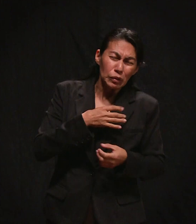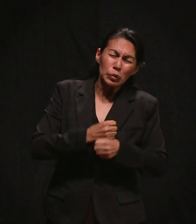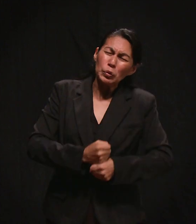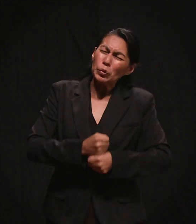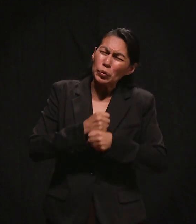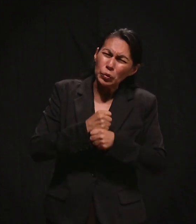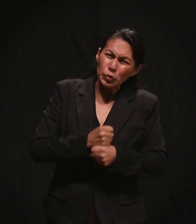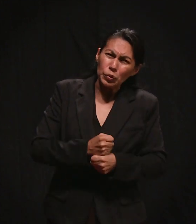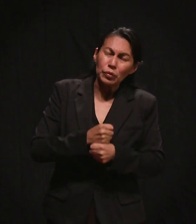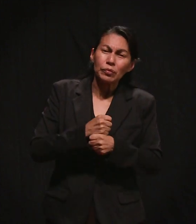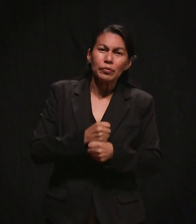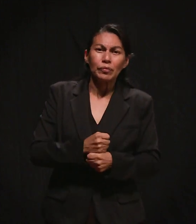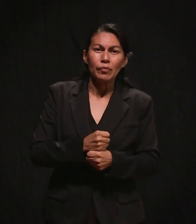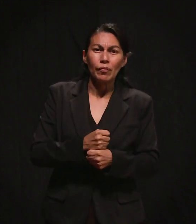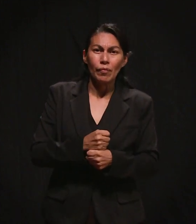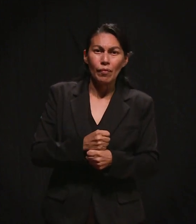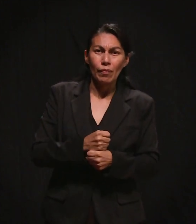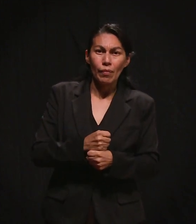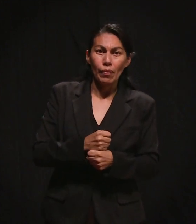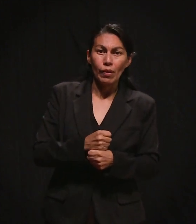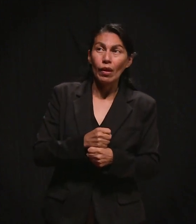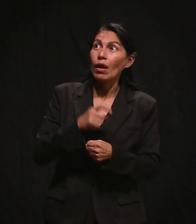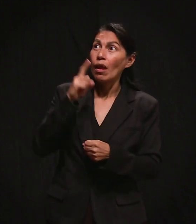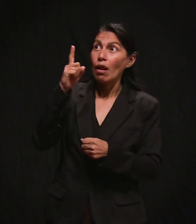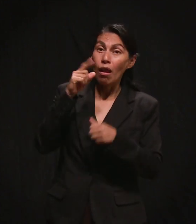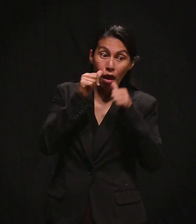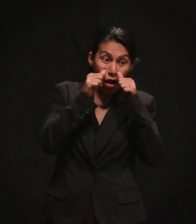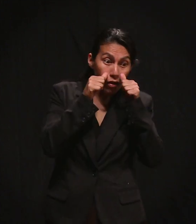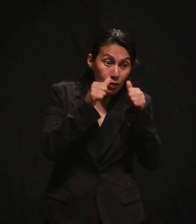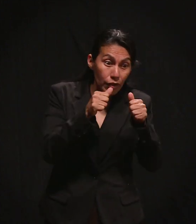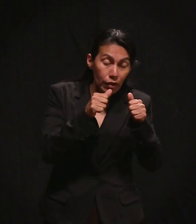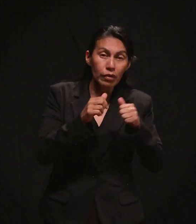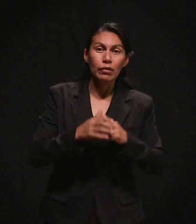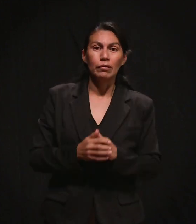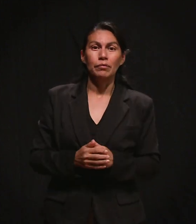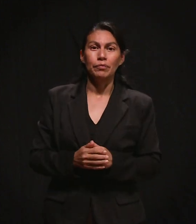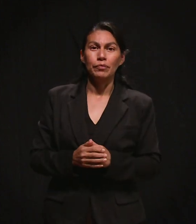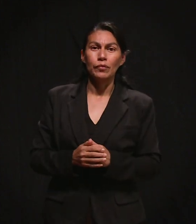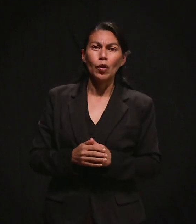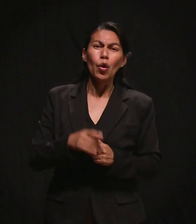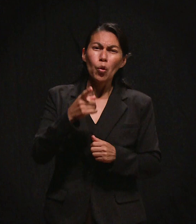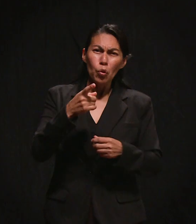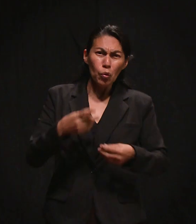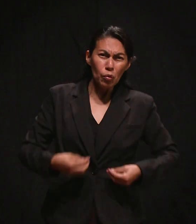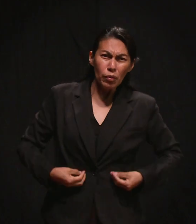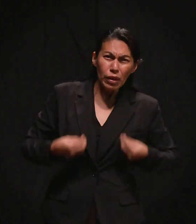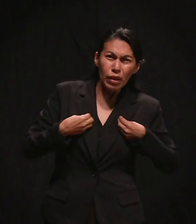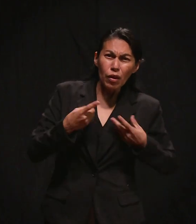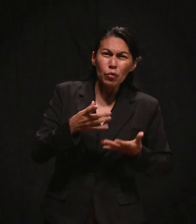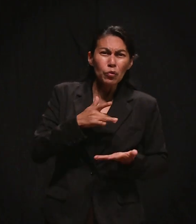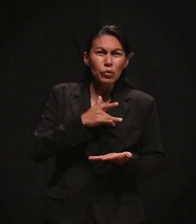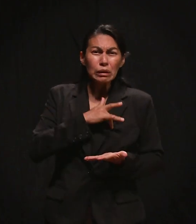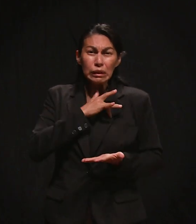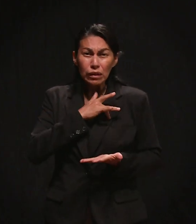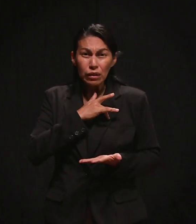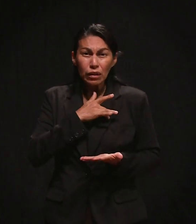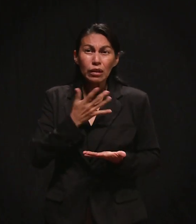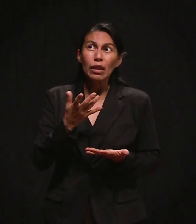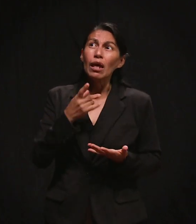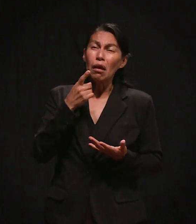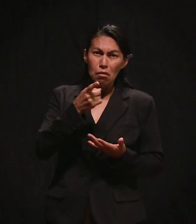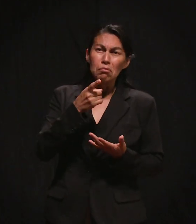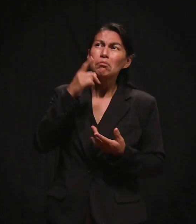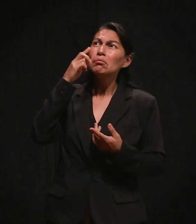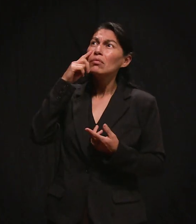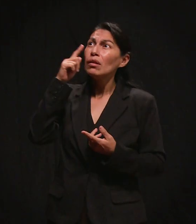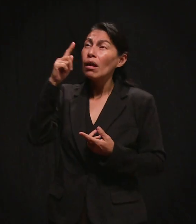en nuestros dolores, en nuestras aflicciones. Él está al tanto de todos los detalles de tu vida. Sin